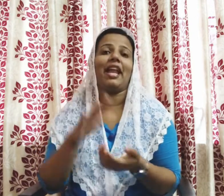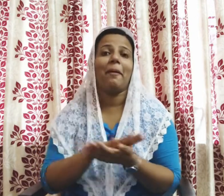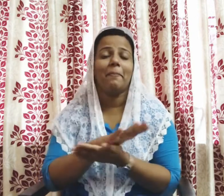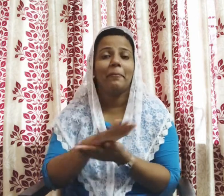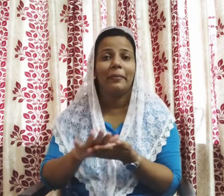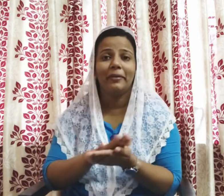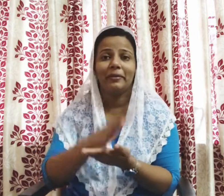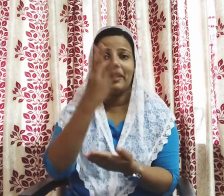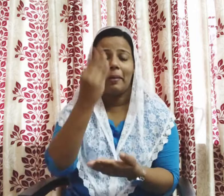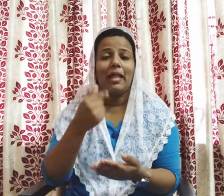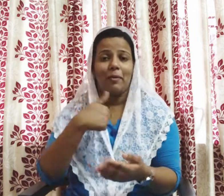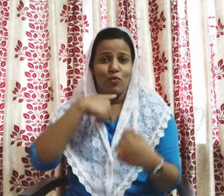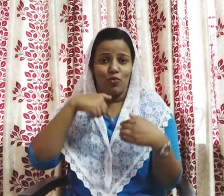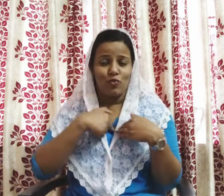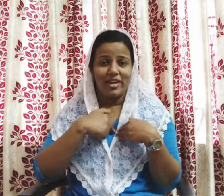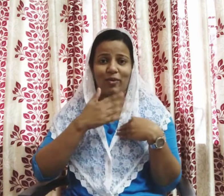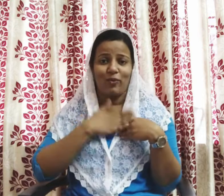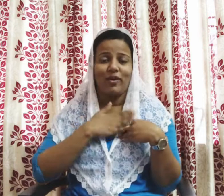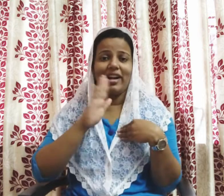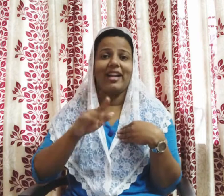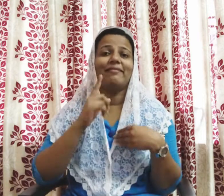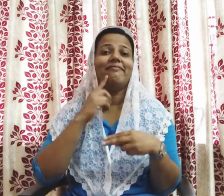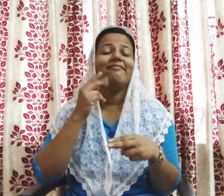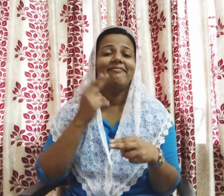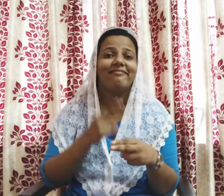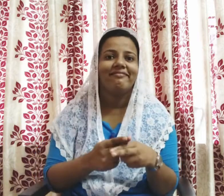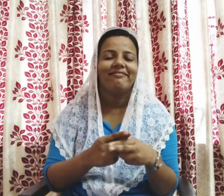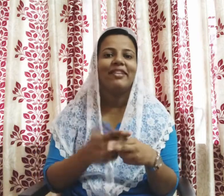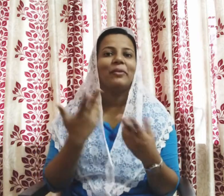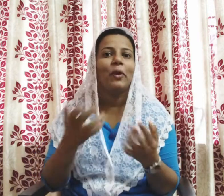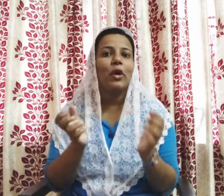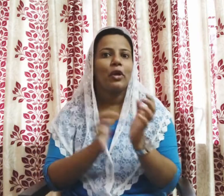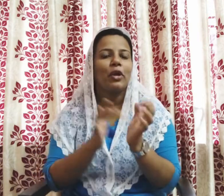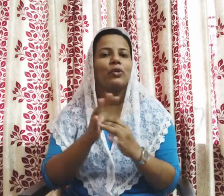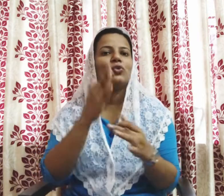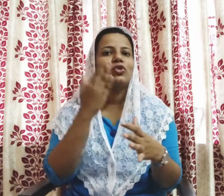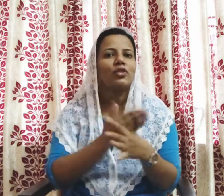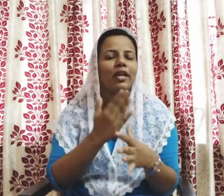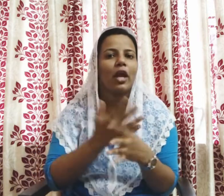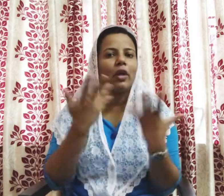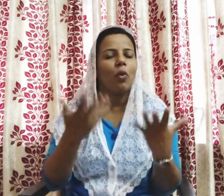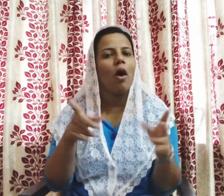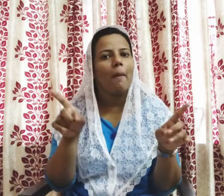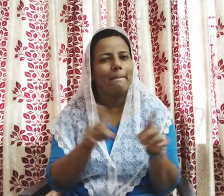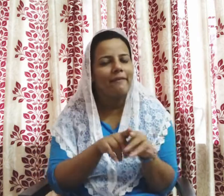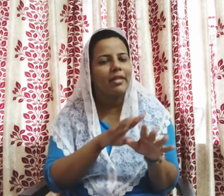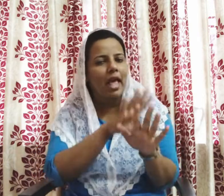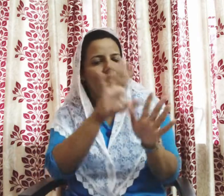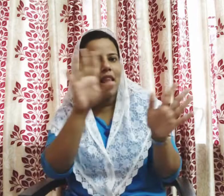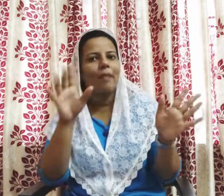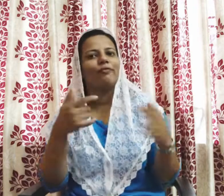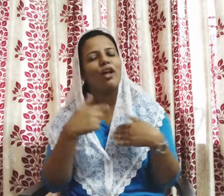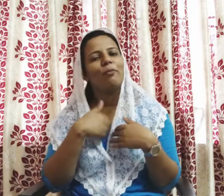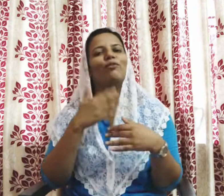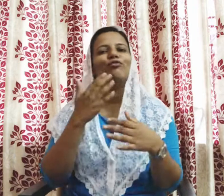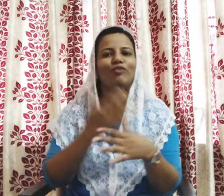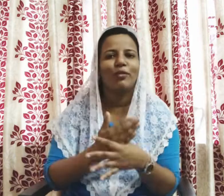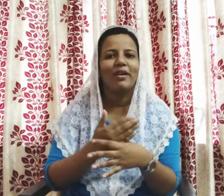ഉള്ളിൽ വസിക്കുമ്പോൾ ഇതേ, അതുകൊണ്ടാണ് യേശു പറഞ്ഞു, ഞാൻ ചെയ്ത പ്രവൃത്തി എന്നിൽ വിശ്വസിക്കുന്നവർ ചെയ്യും, ഞാൻ പിതാവിൻ്റെ അടുക്കൽ പോകുന്നത് കൊണ്ട്